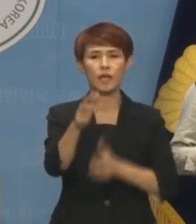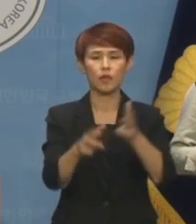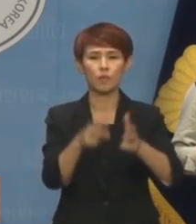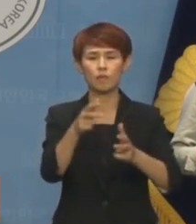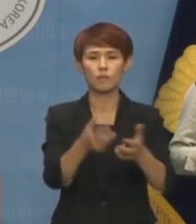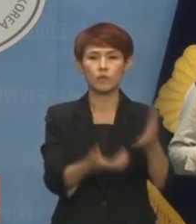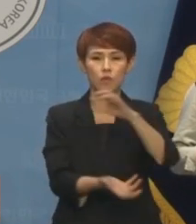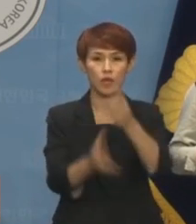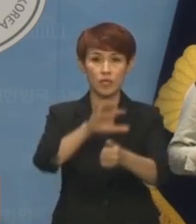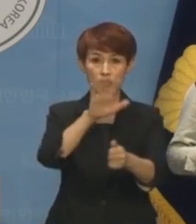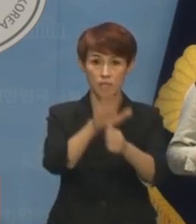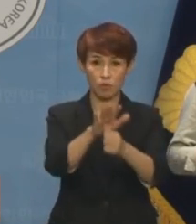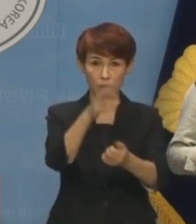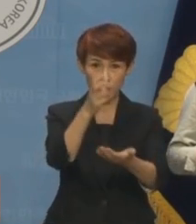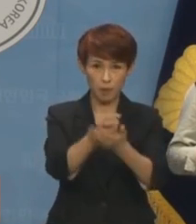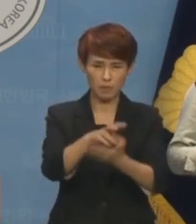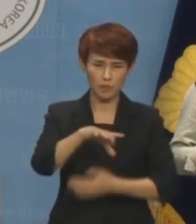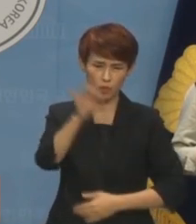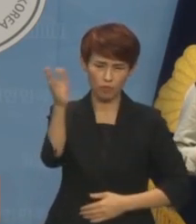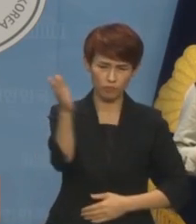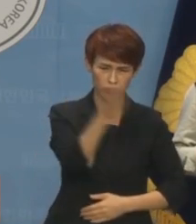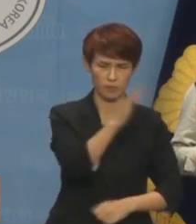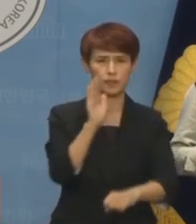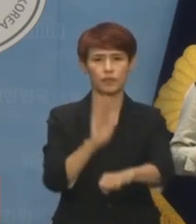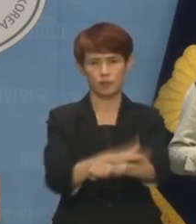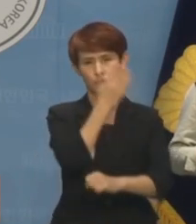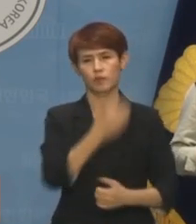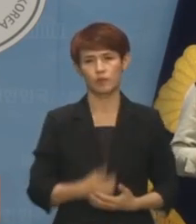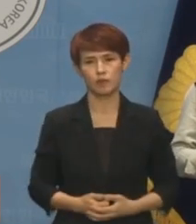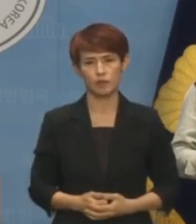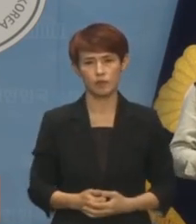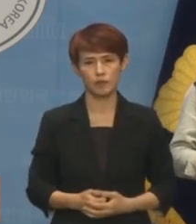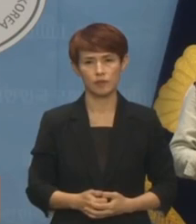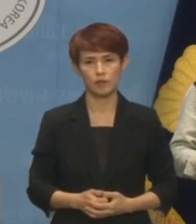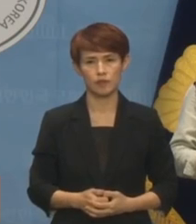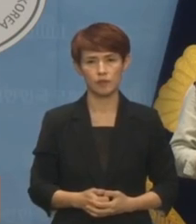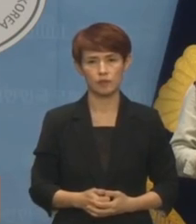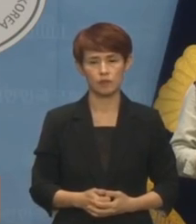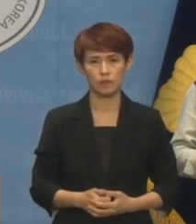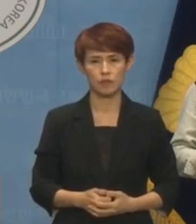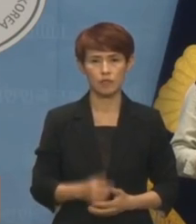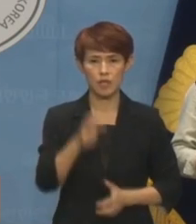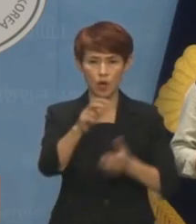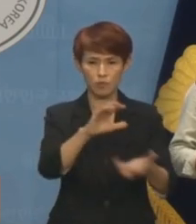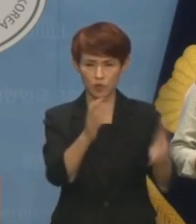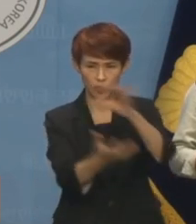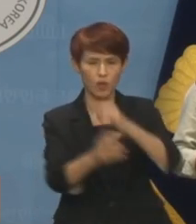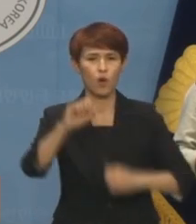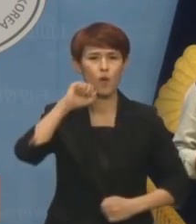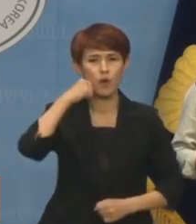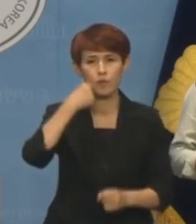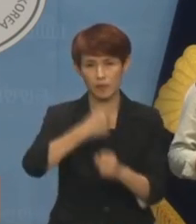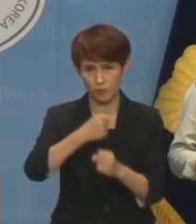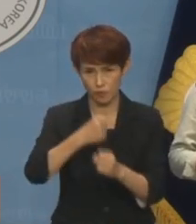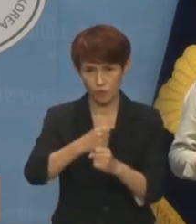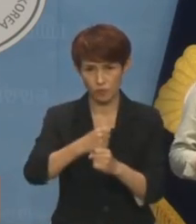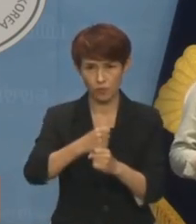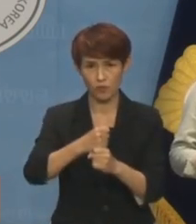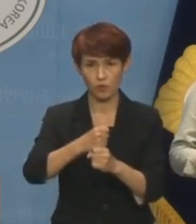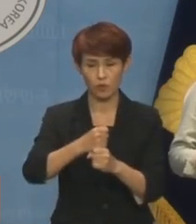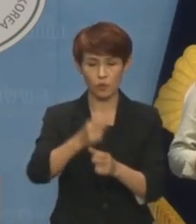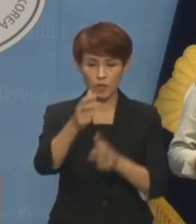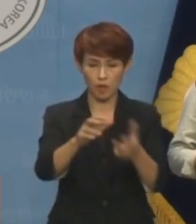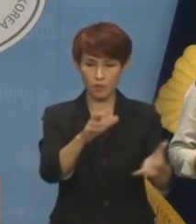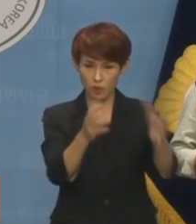산업전환지원법은 첫 단추를 잘못 깨며 능동적 산업전환도 어렵게 할 뿐만 아니라 산업전환에